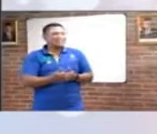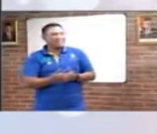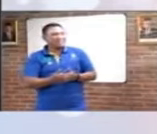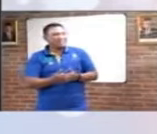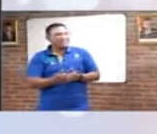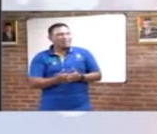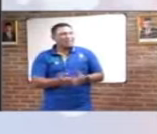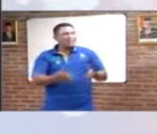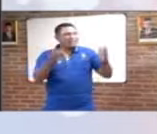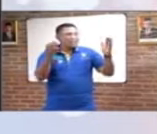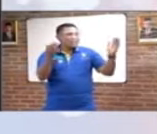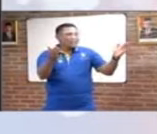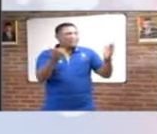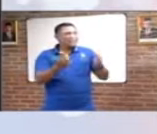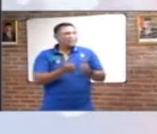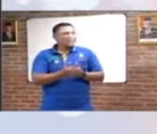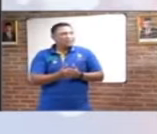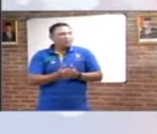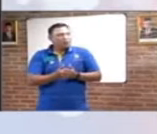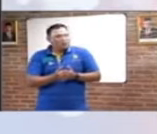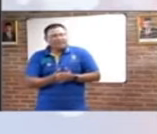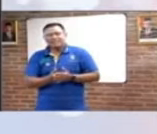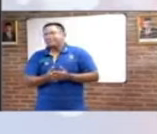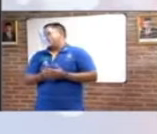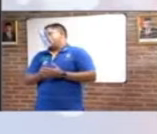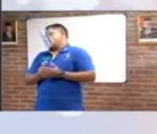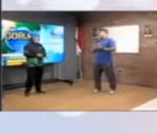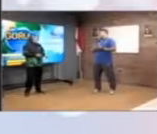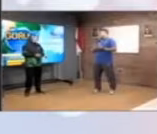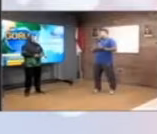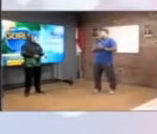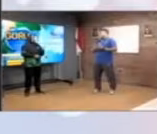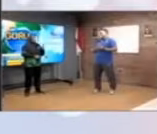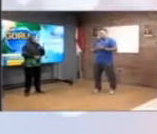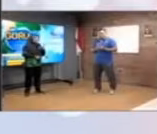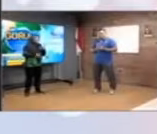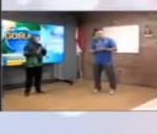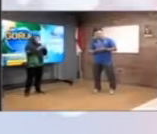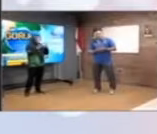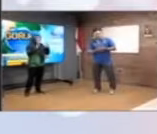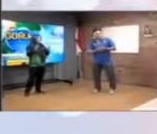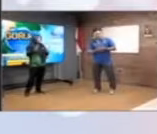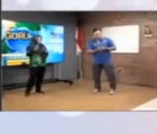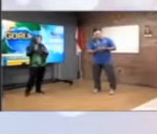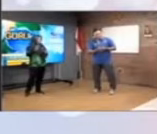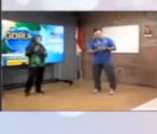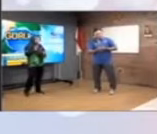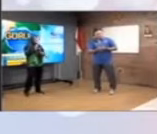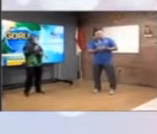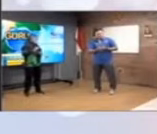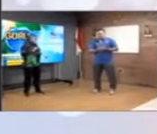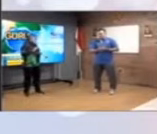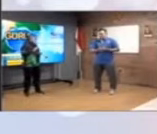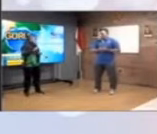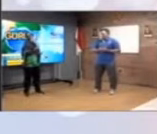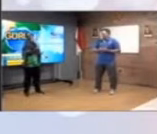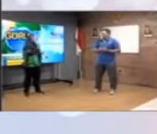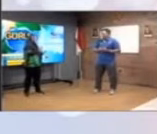lanjutkan. Sekarang kita mengidentifikasi kombinasinya. Untuk kombinasi gerakan meloncat tanpa awalan